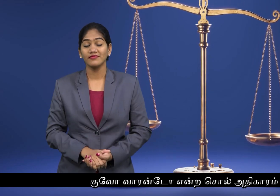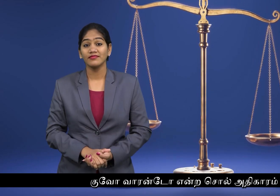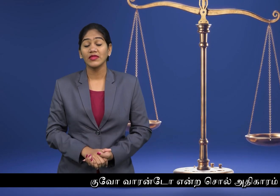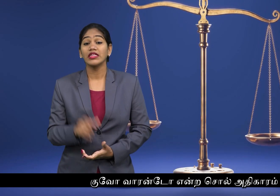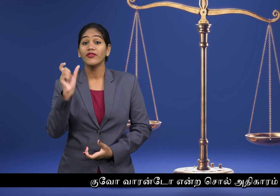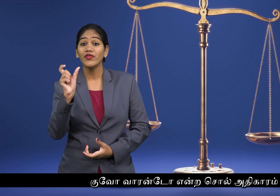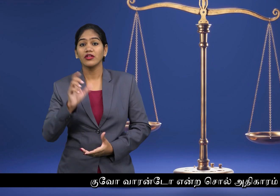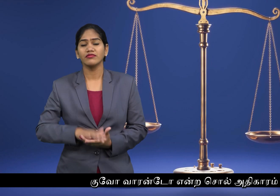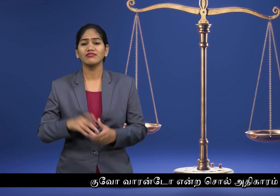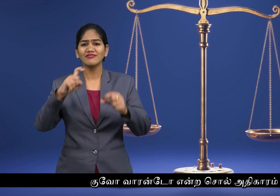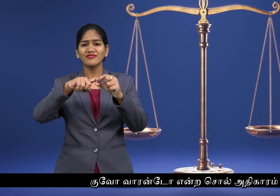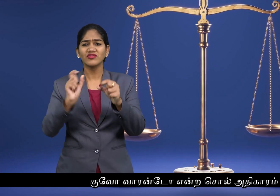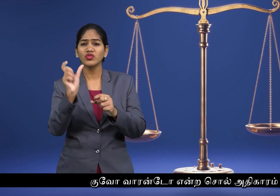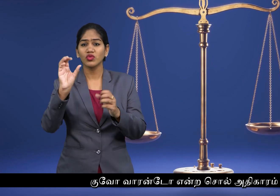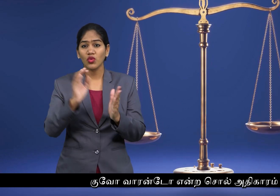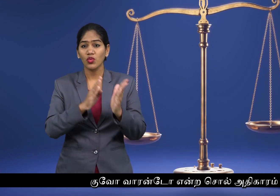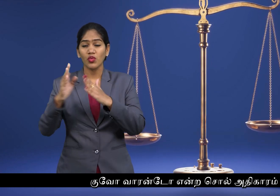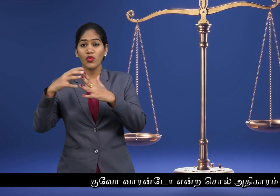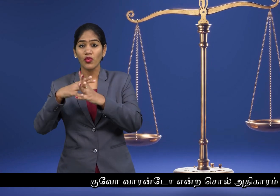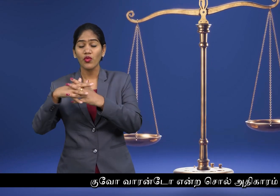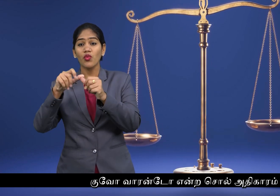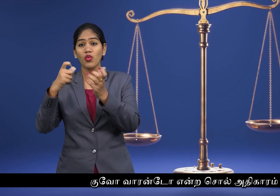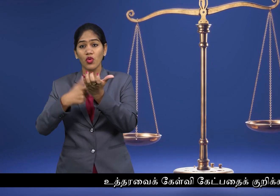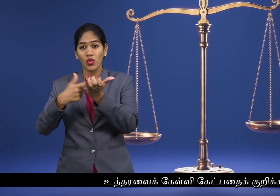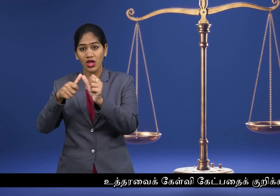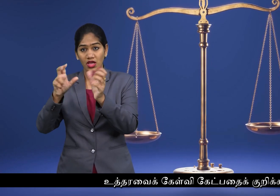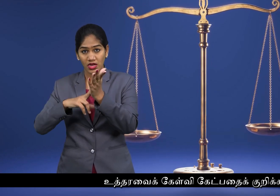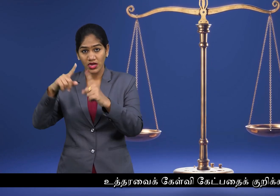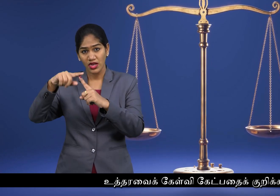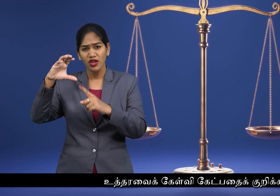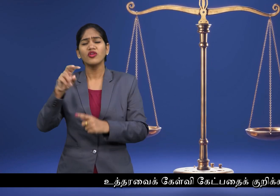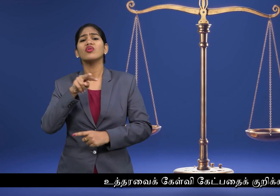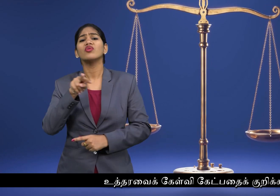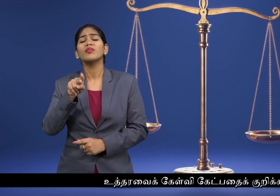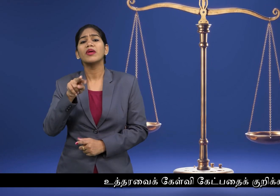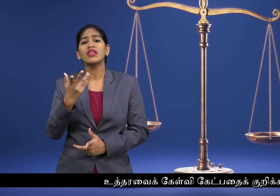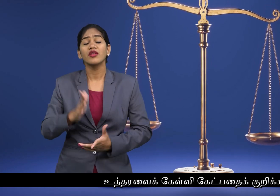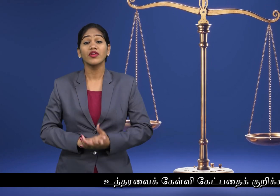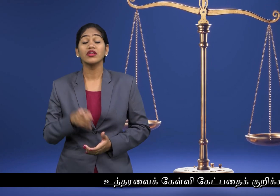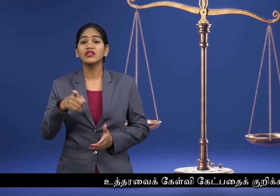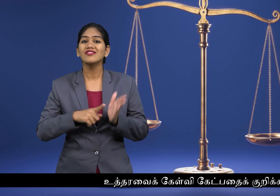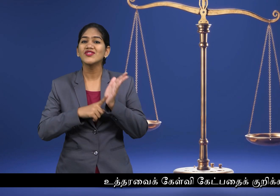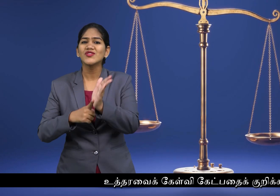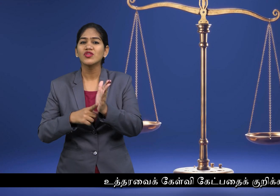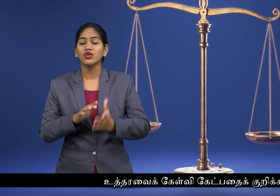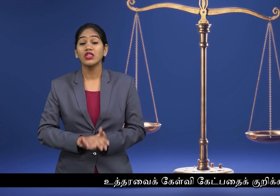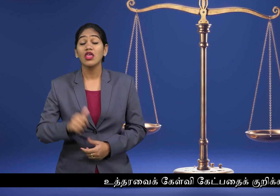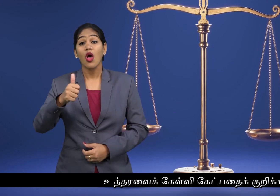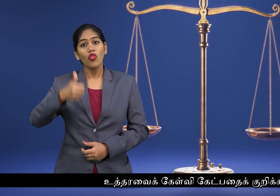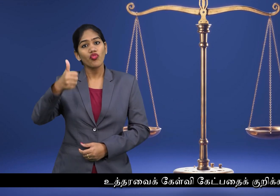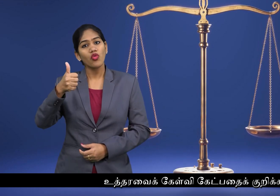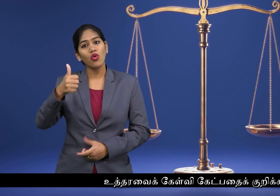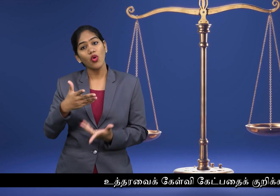குவோ வாரண்டோ என்றால் சொல் அதிகாரம் அல்லது உத்தரவை கேள்வி கேட்பதை குறிக்கிறது.